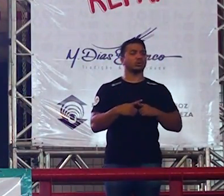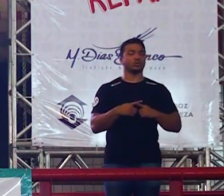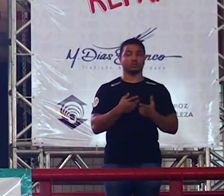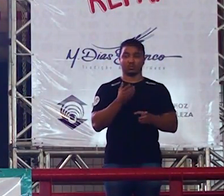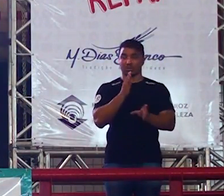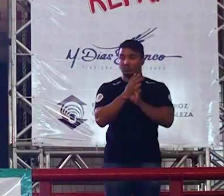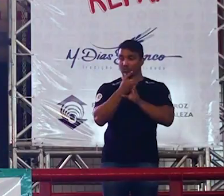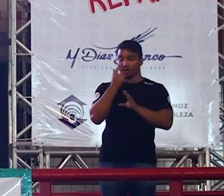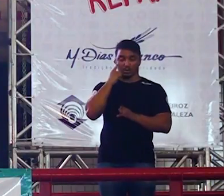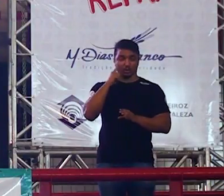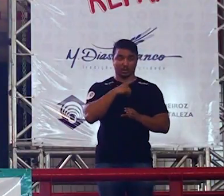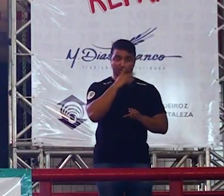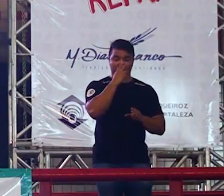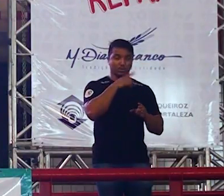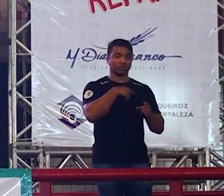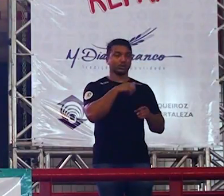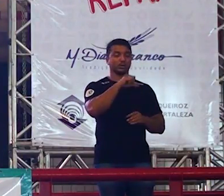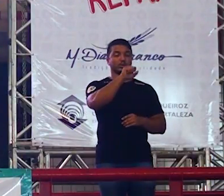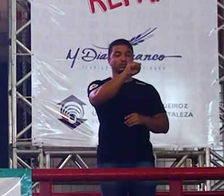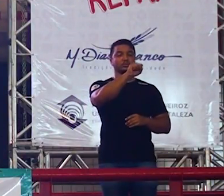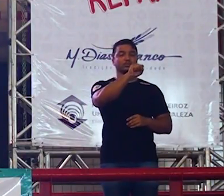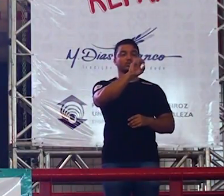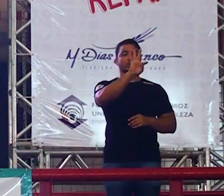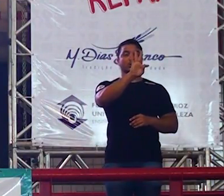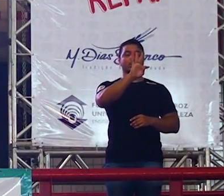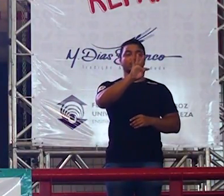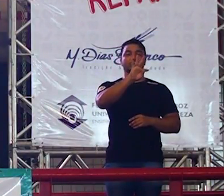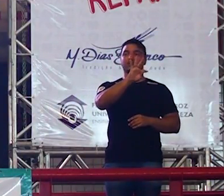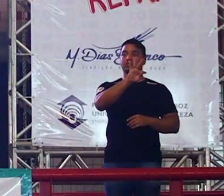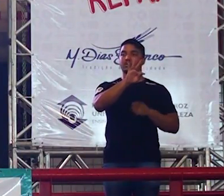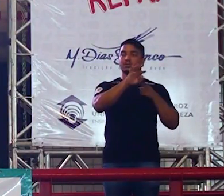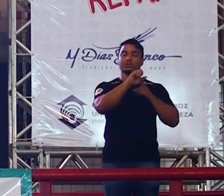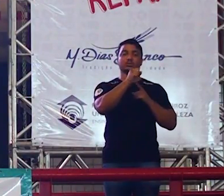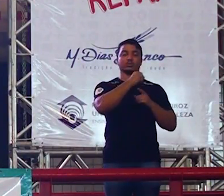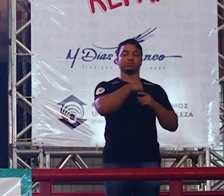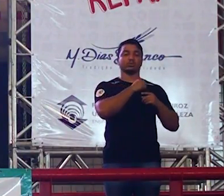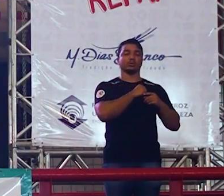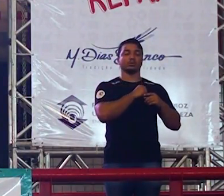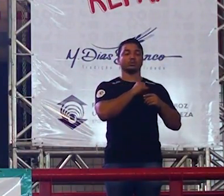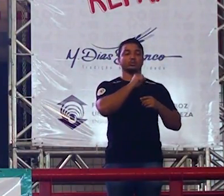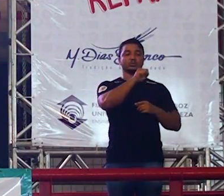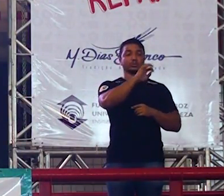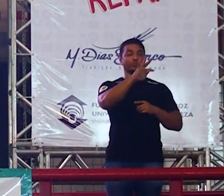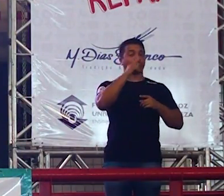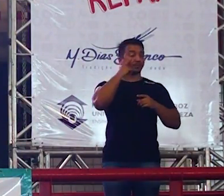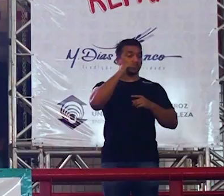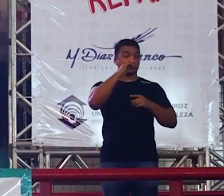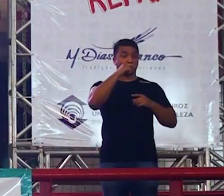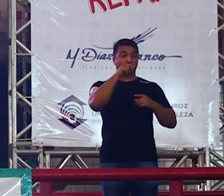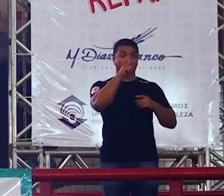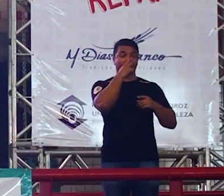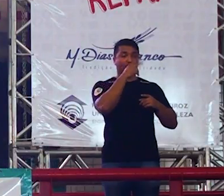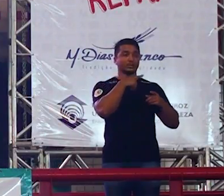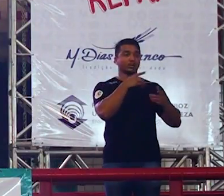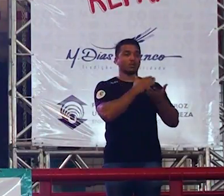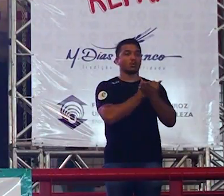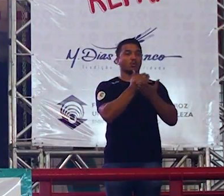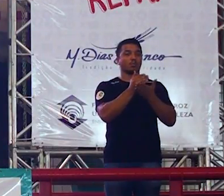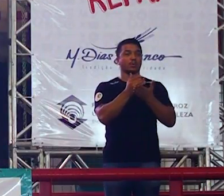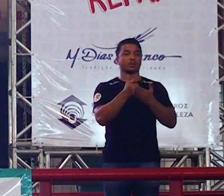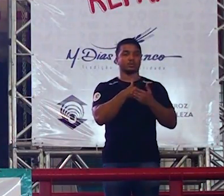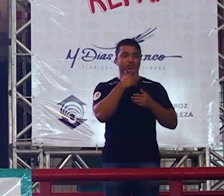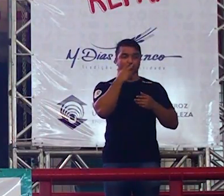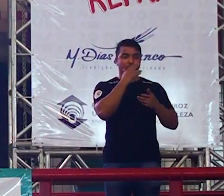É porque, de acordo com o Supremo Tribunal, né, a vida só começa quando inicia quem? A formação